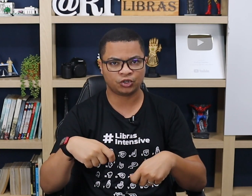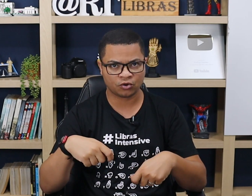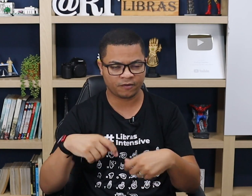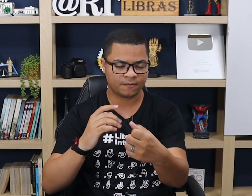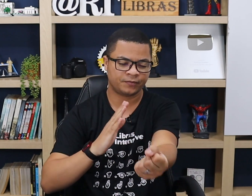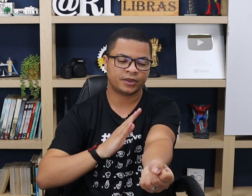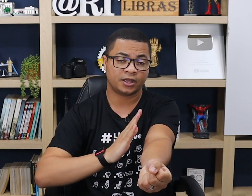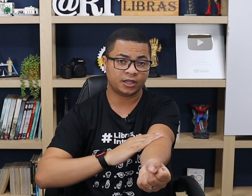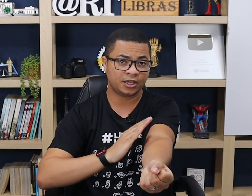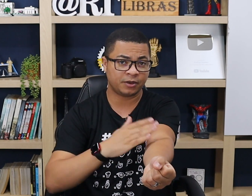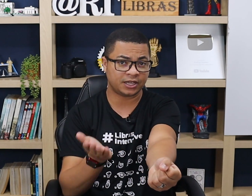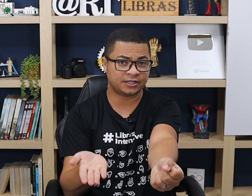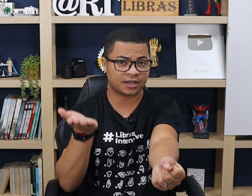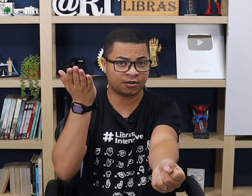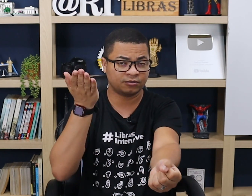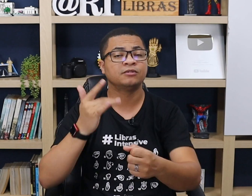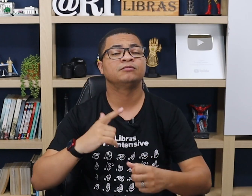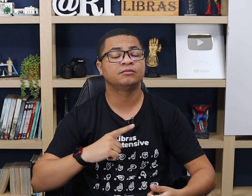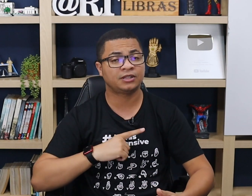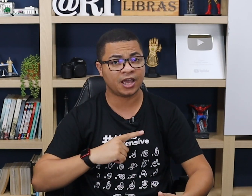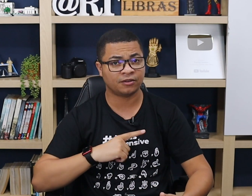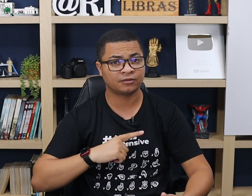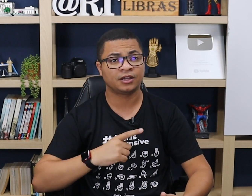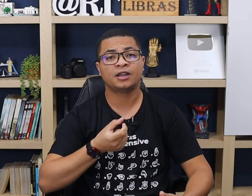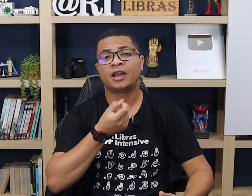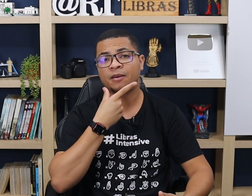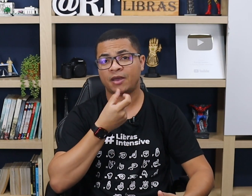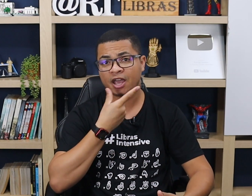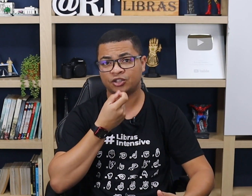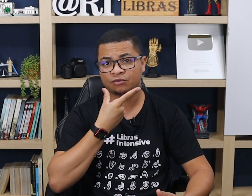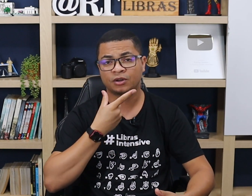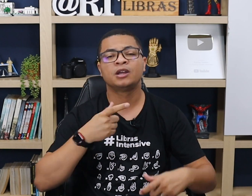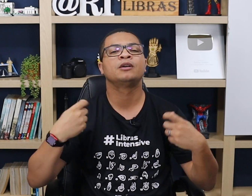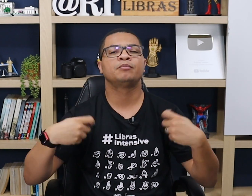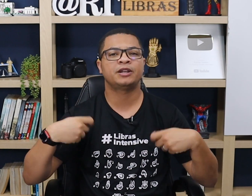de novo hipertensão tenho remédio preciso